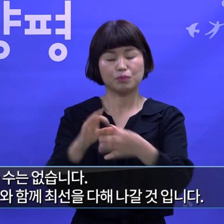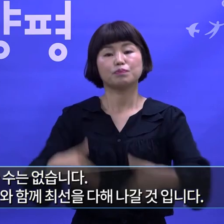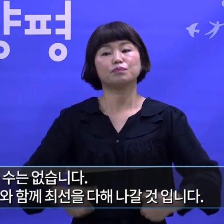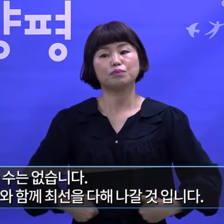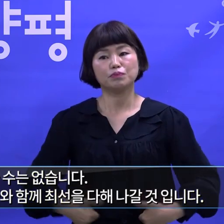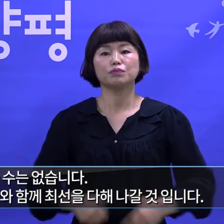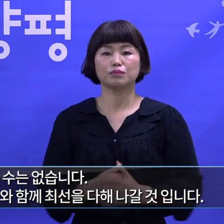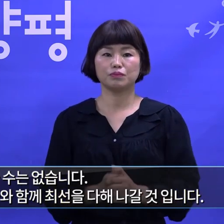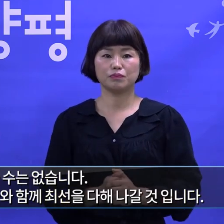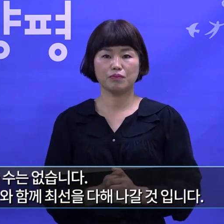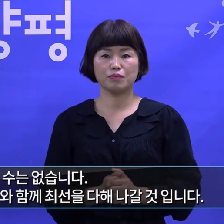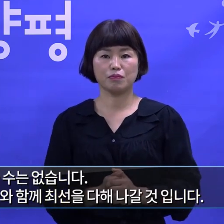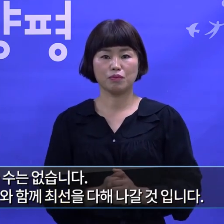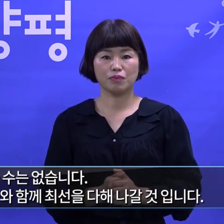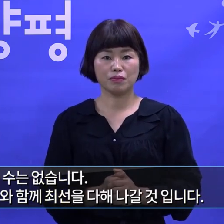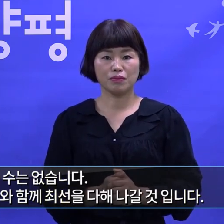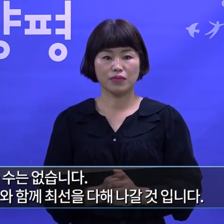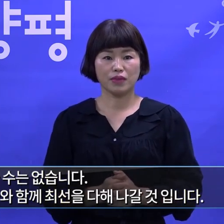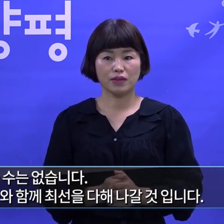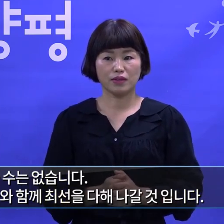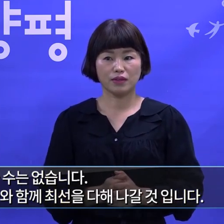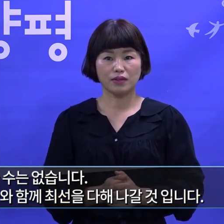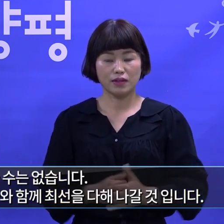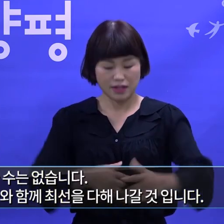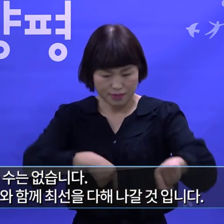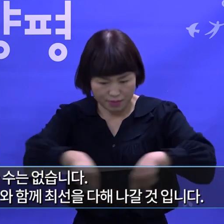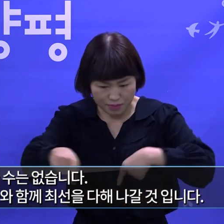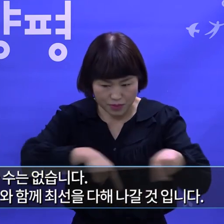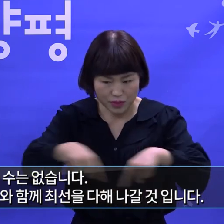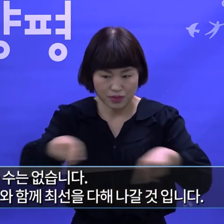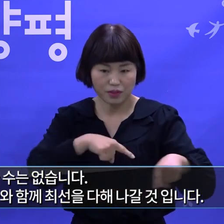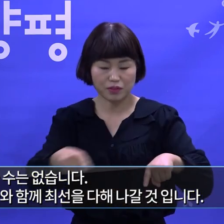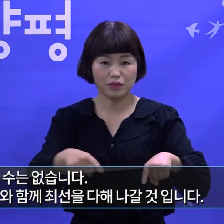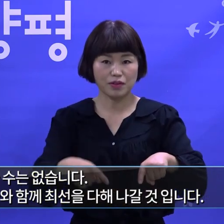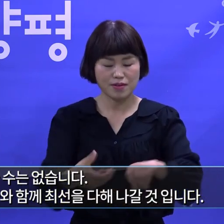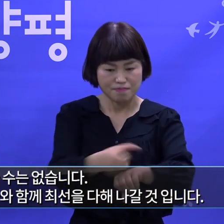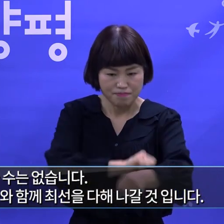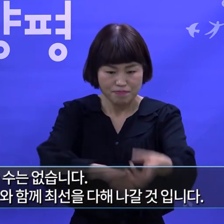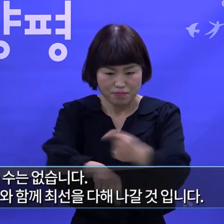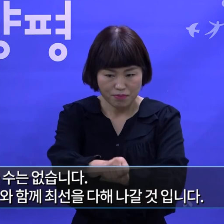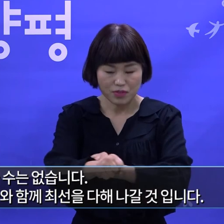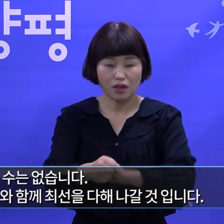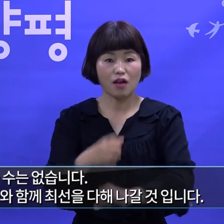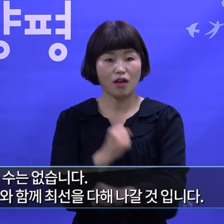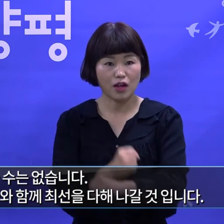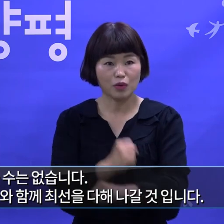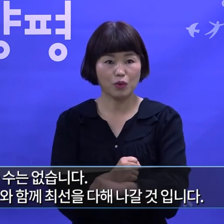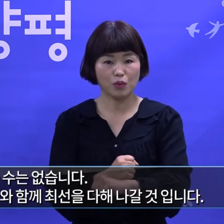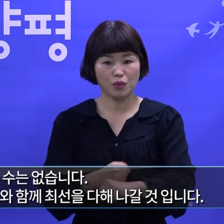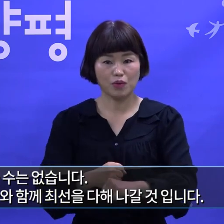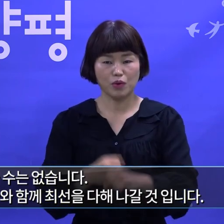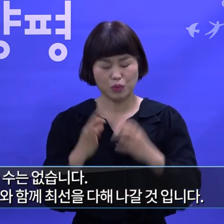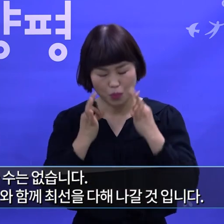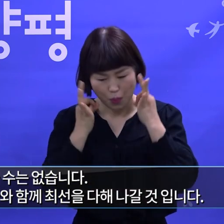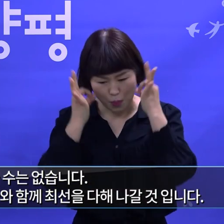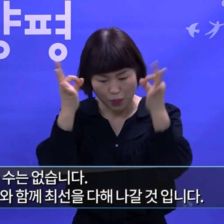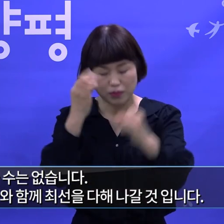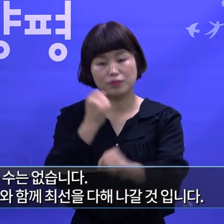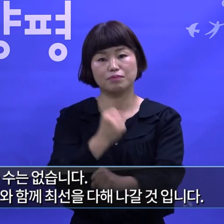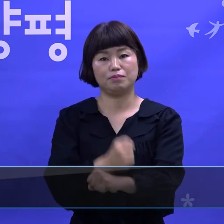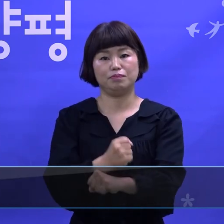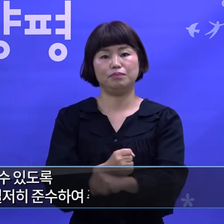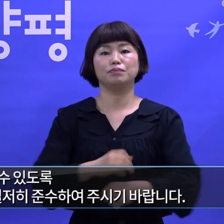모든 행정력을 동원해 마지막까지 전 공직자와 함께 최선을 다해 나갈